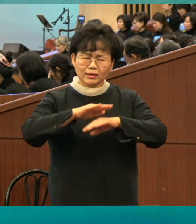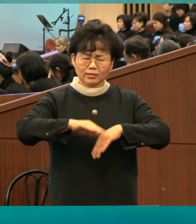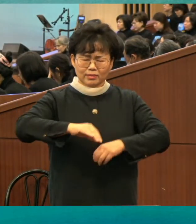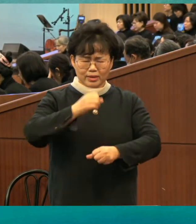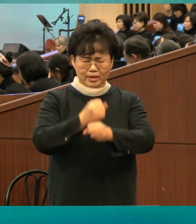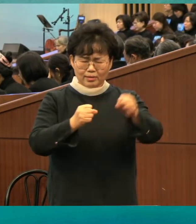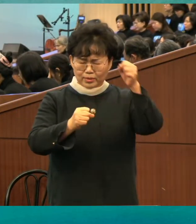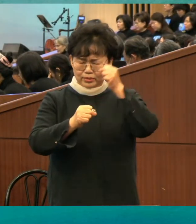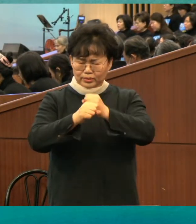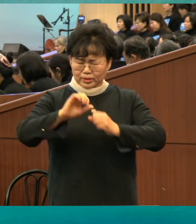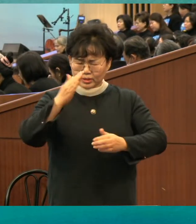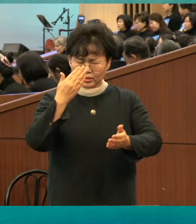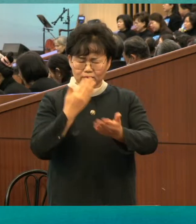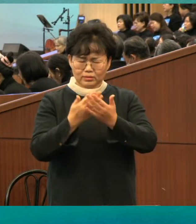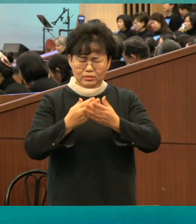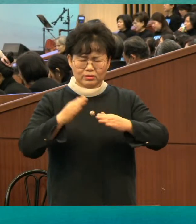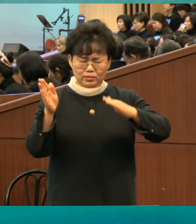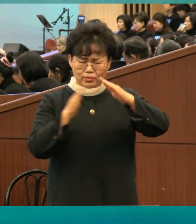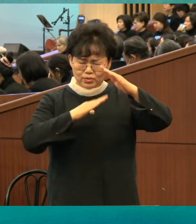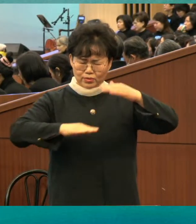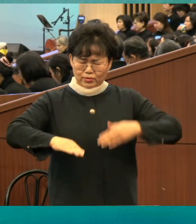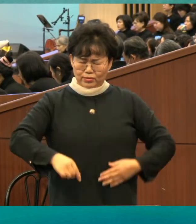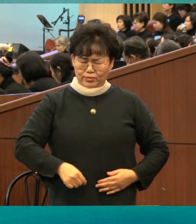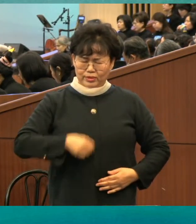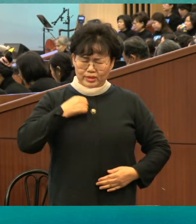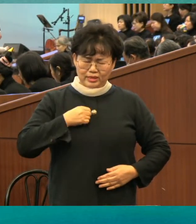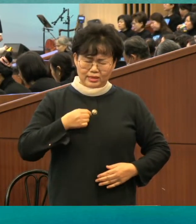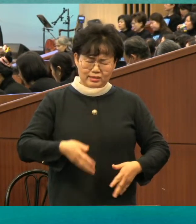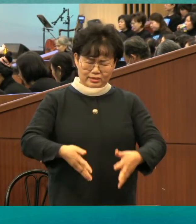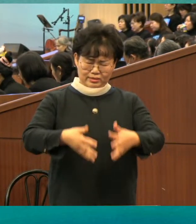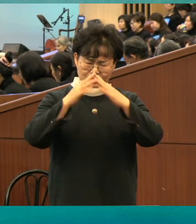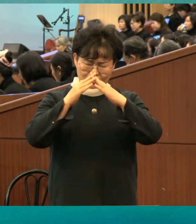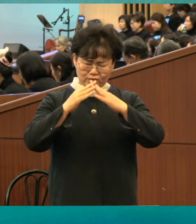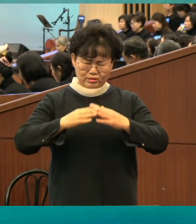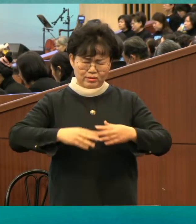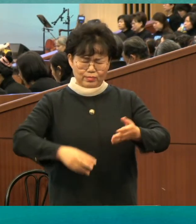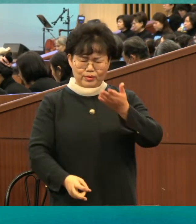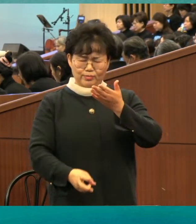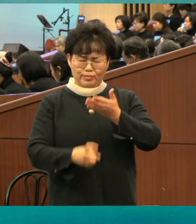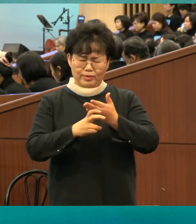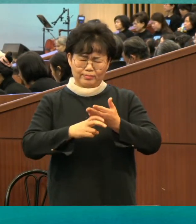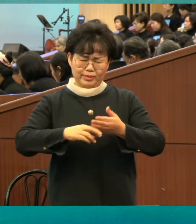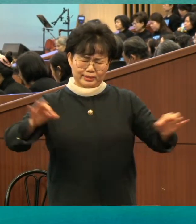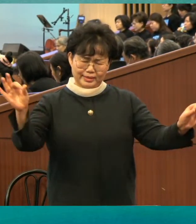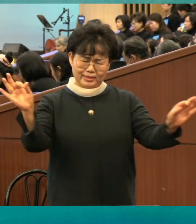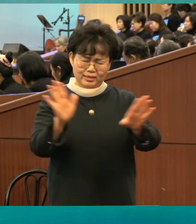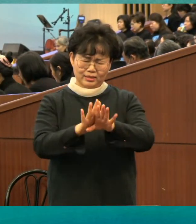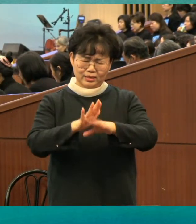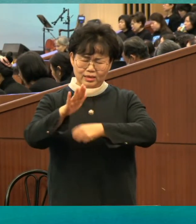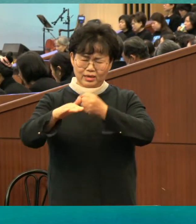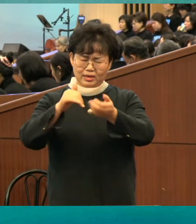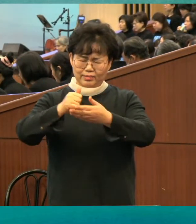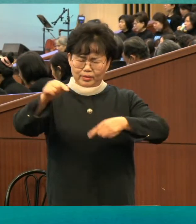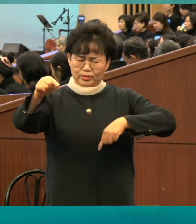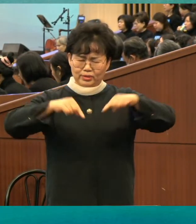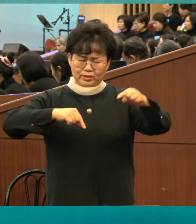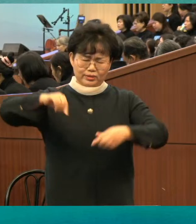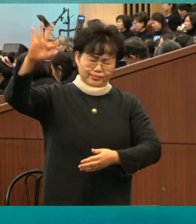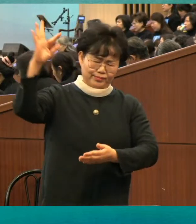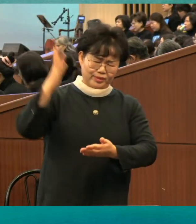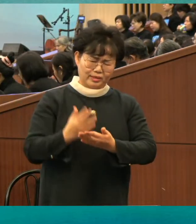나라 되게 하여 주시옵시고 모든 불법이 사라지고 하나님의 통치가 임하는 나라 되게 하여